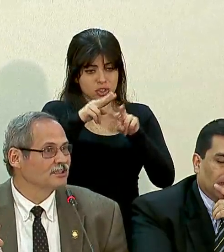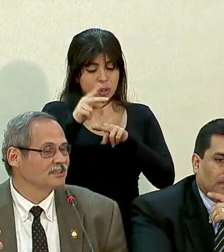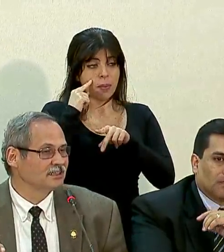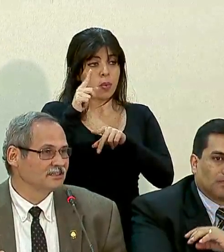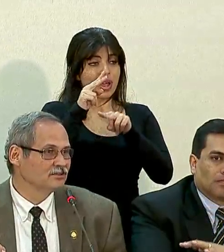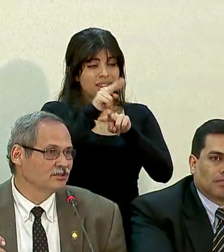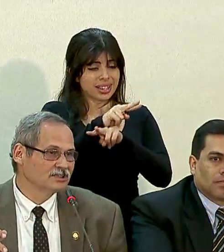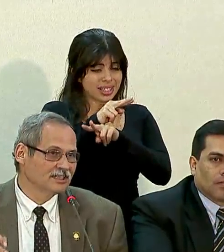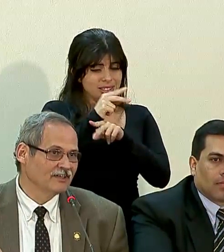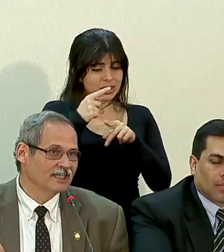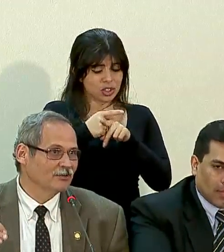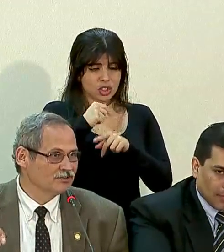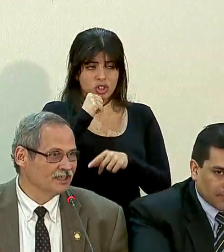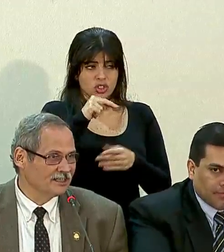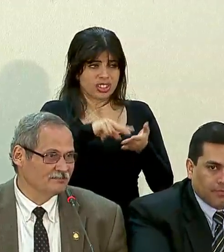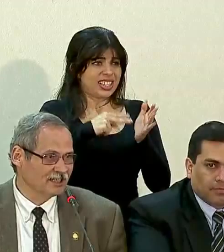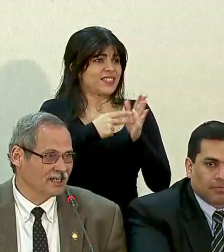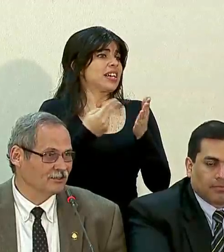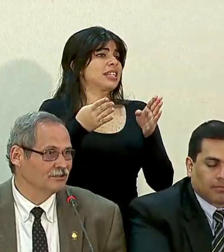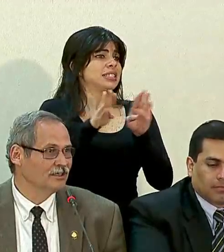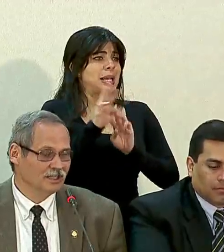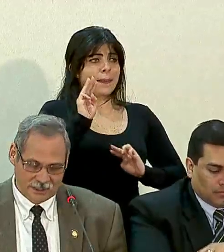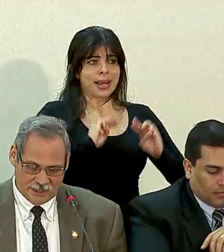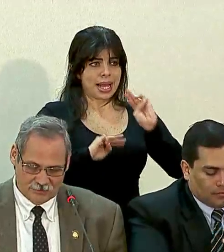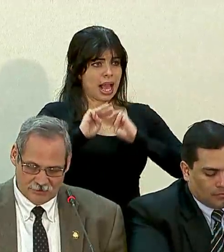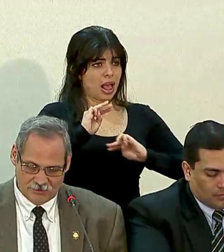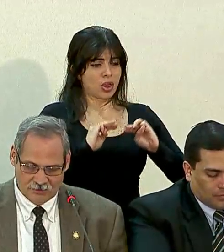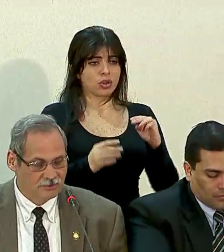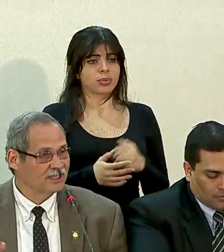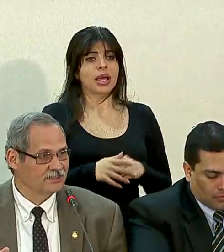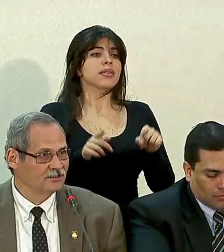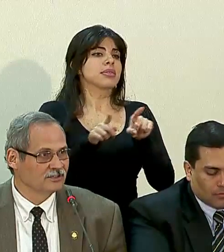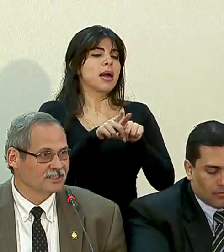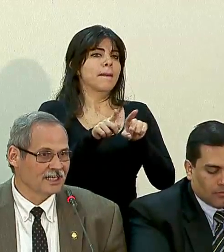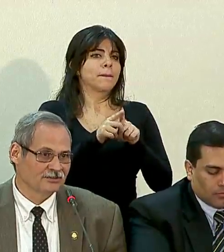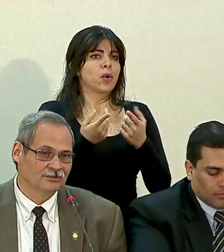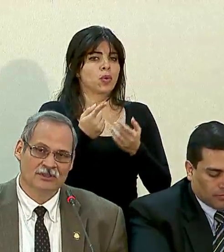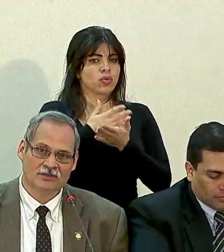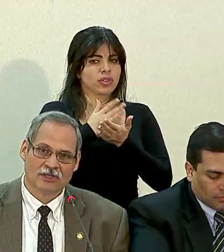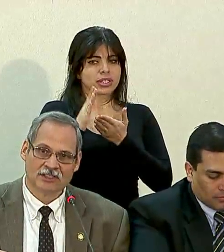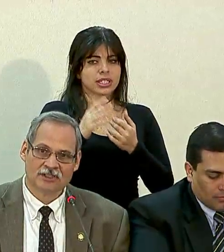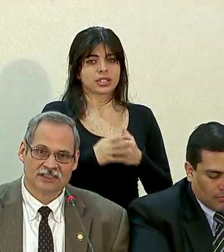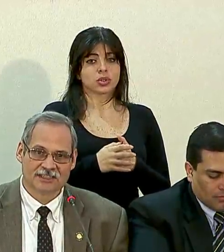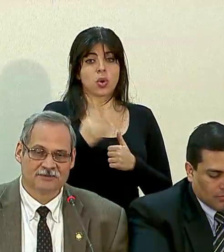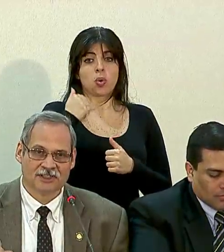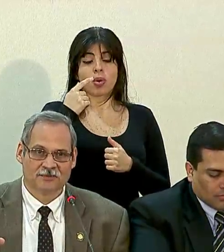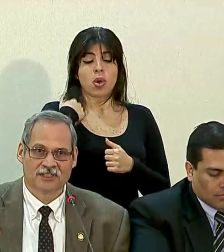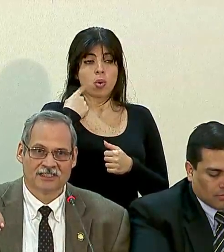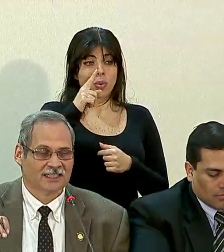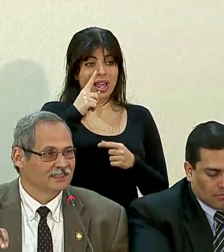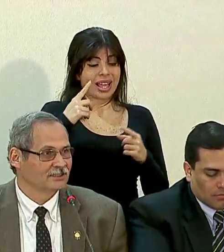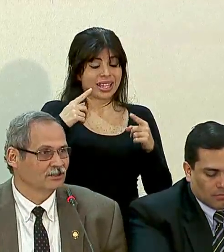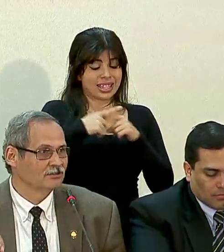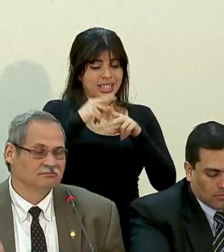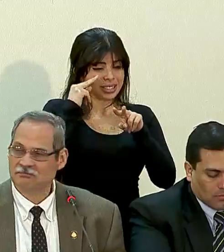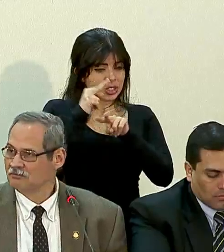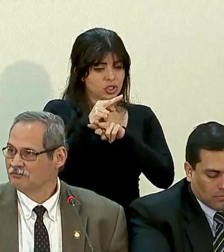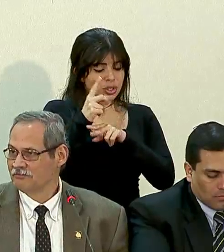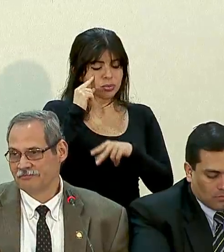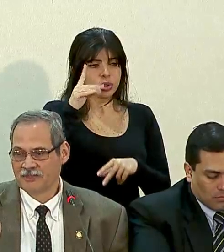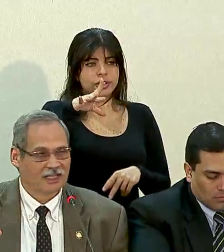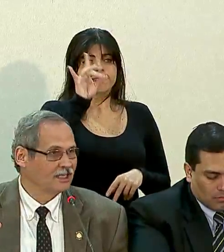intercepción no significa un cierre de mercado, ni un rechazo. Cuando hay una intercepción es porque se detectó